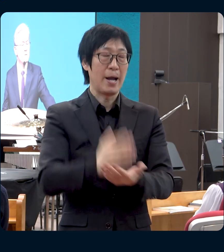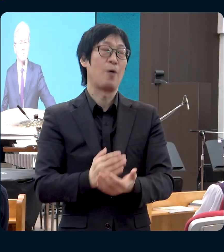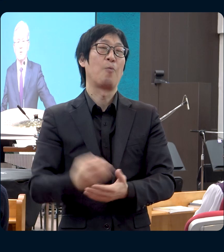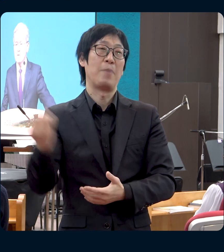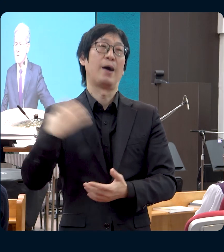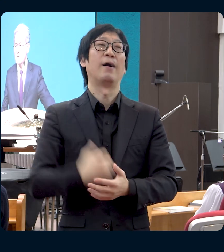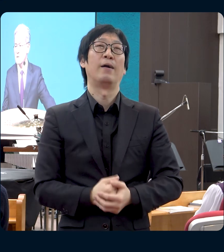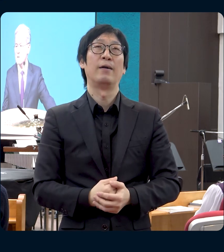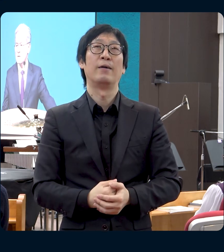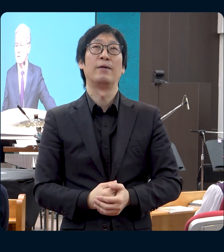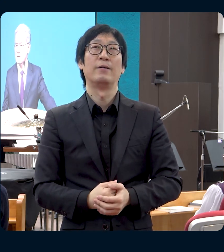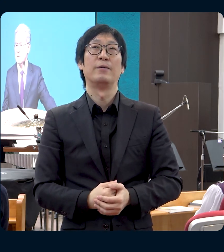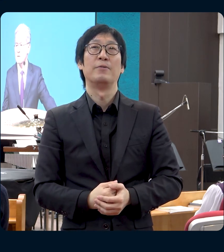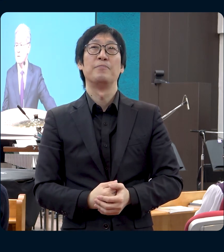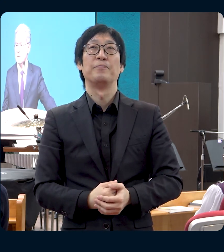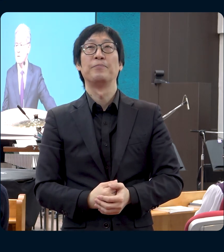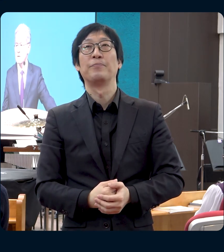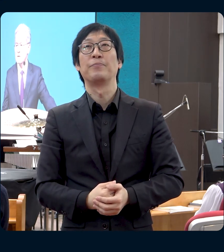어떻게